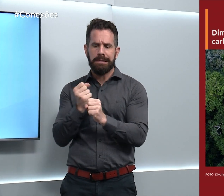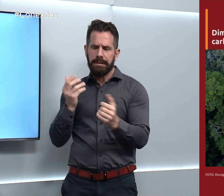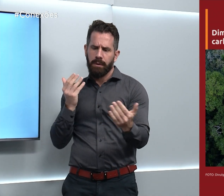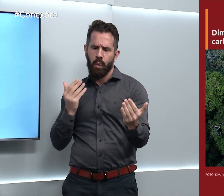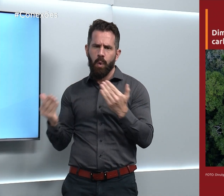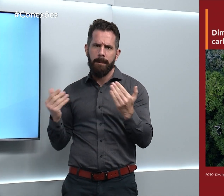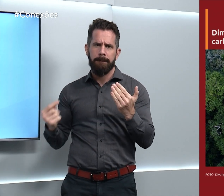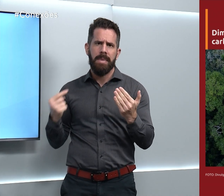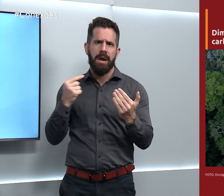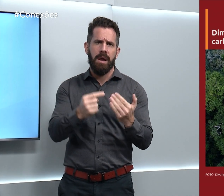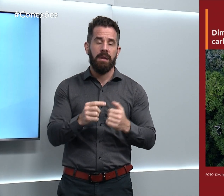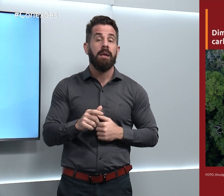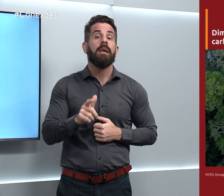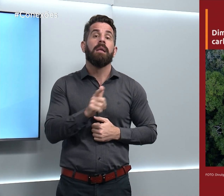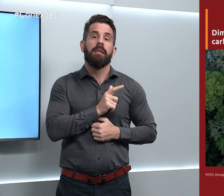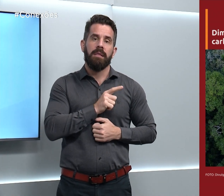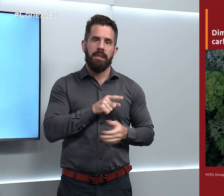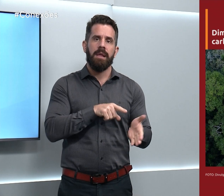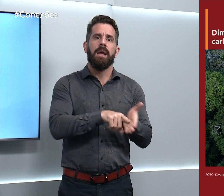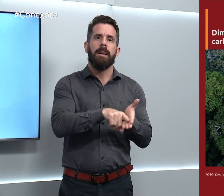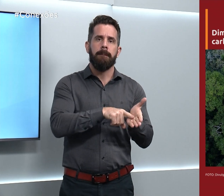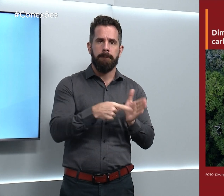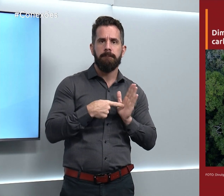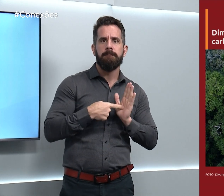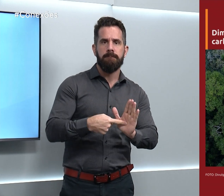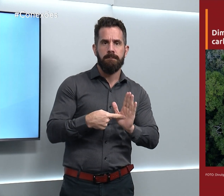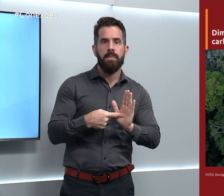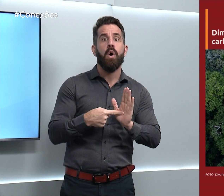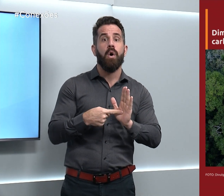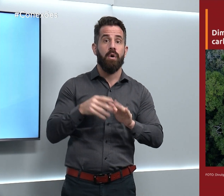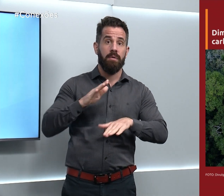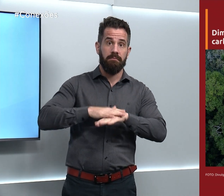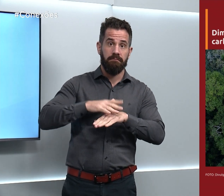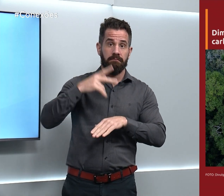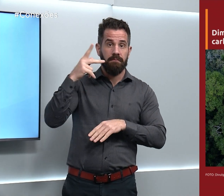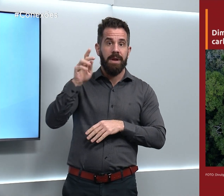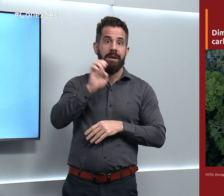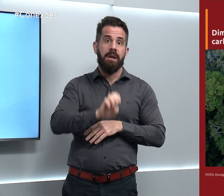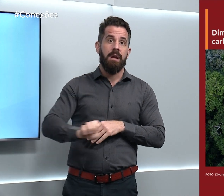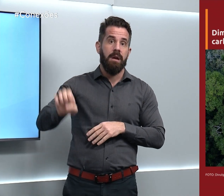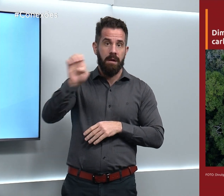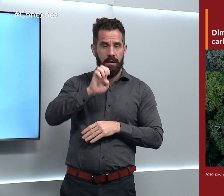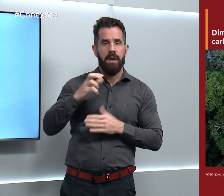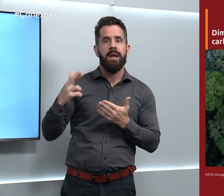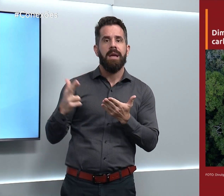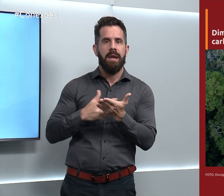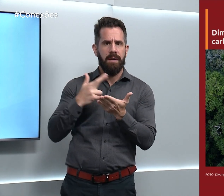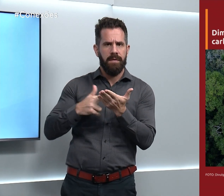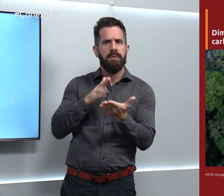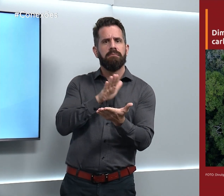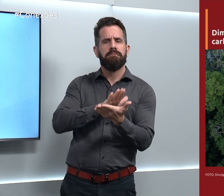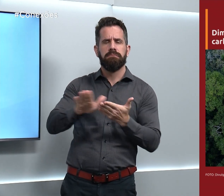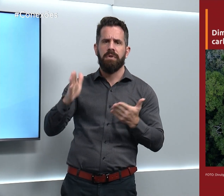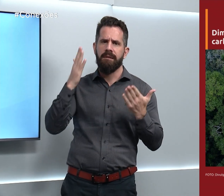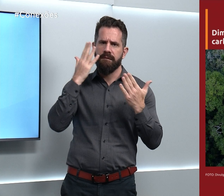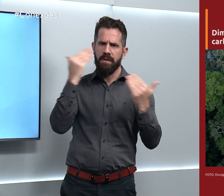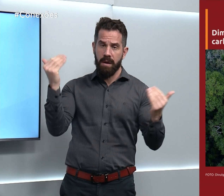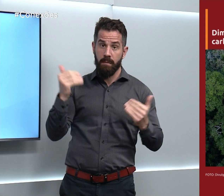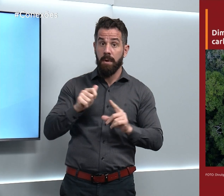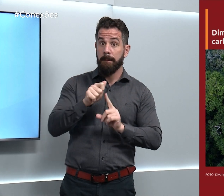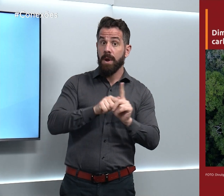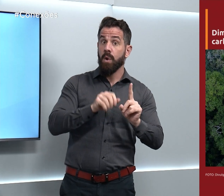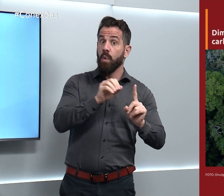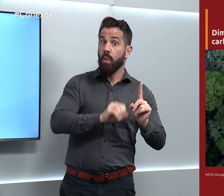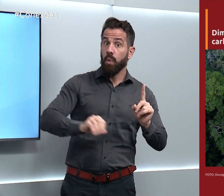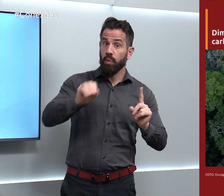anterior. É isso que aponta um estudo europeu, publicado na revista National Science Review, em outubro desse ano.